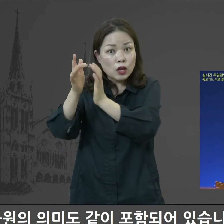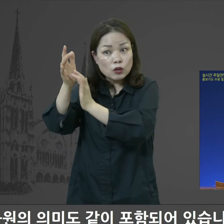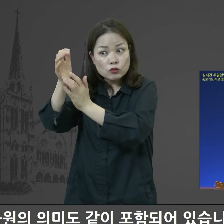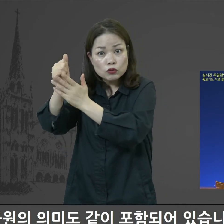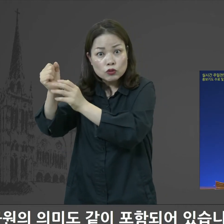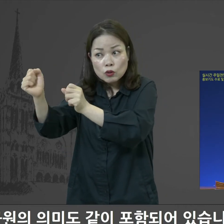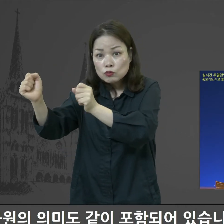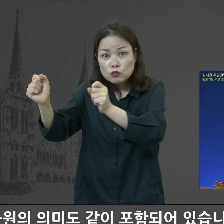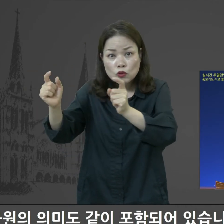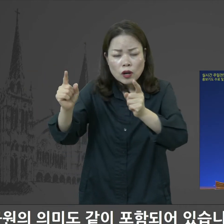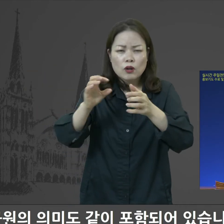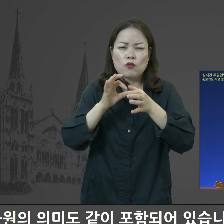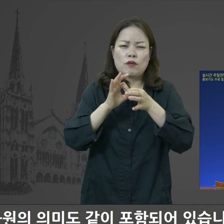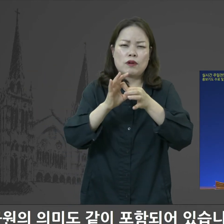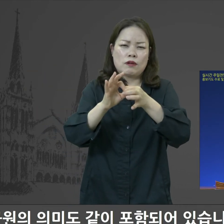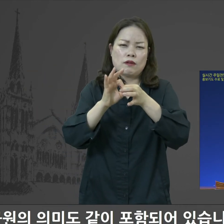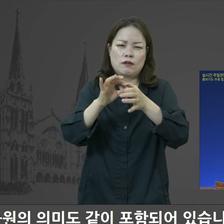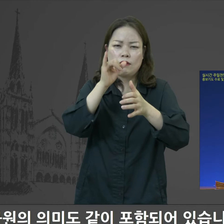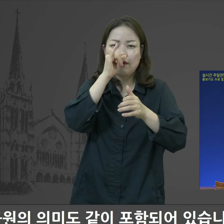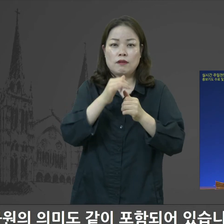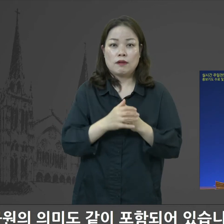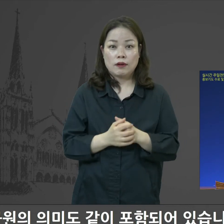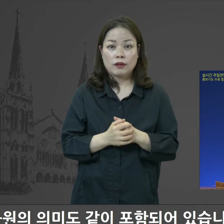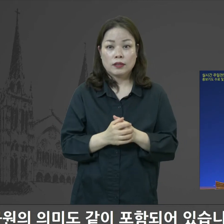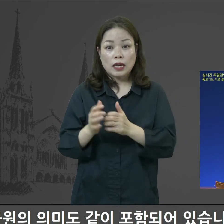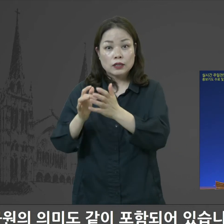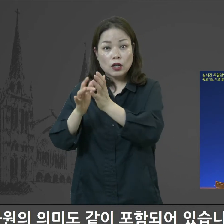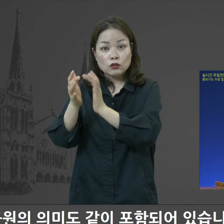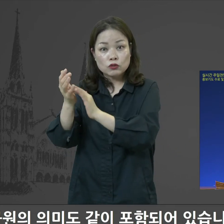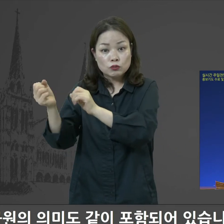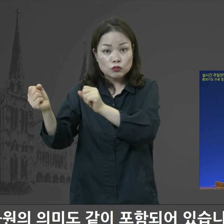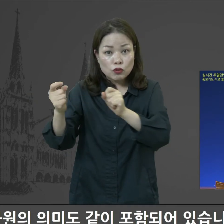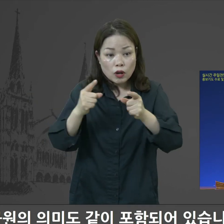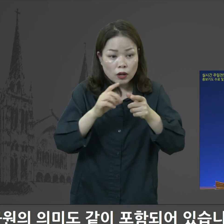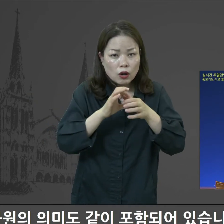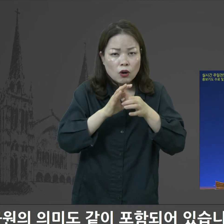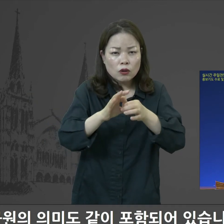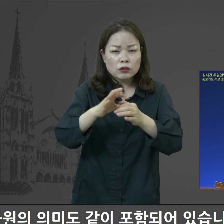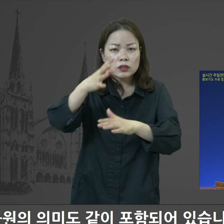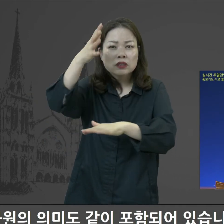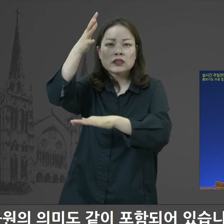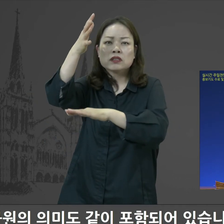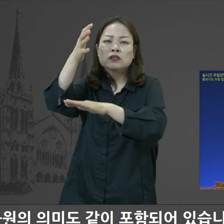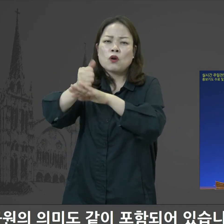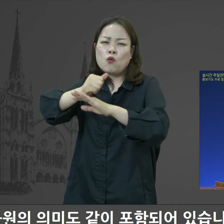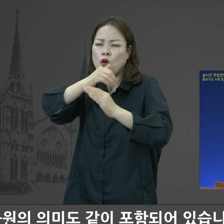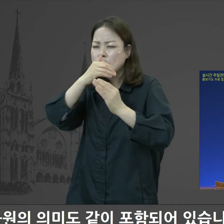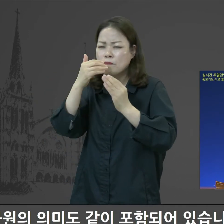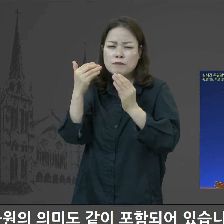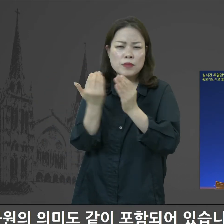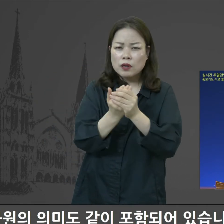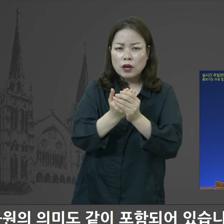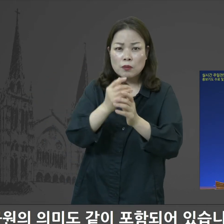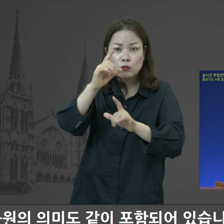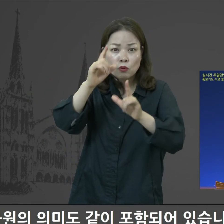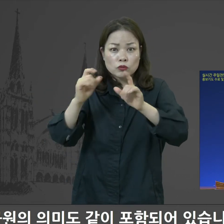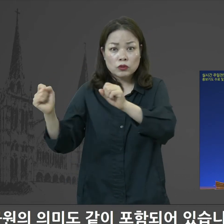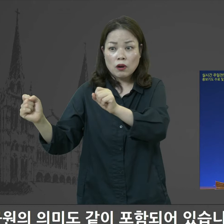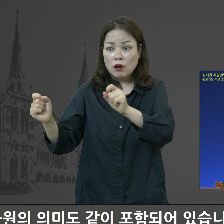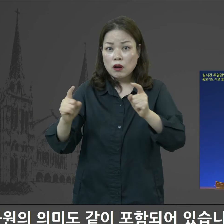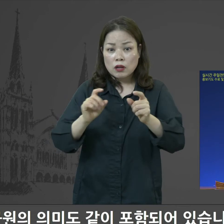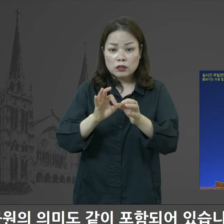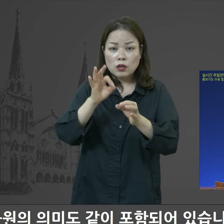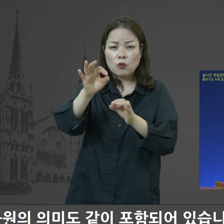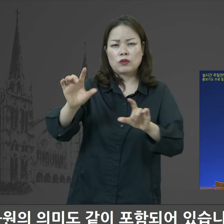예수님의 부활과 관련되어 있습니다. 예수님의 부활과 관련하여 궁극적으로 완벽한 모습으로 회복되어 영원한